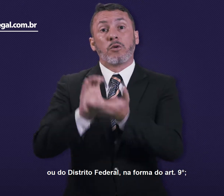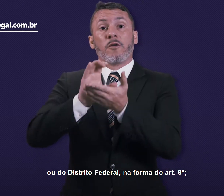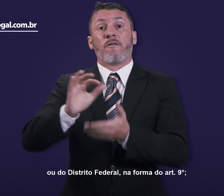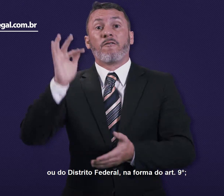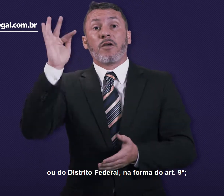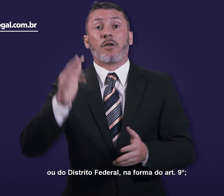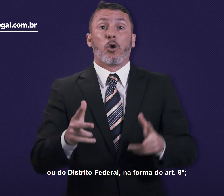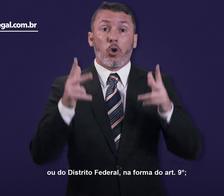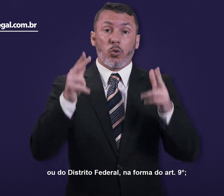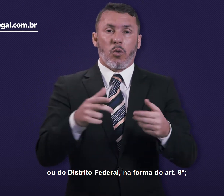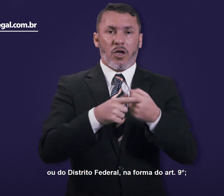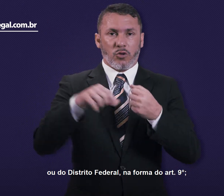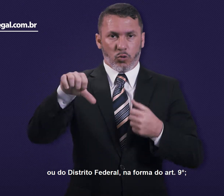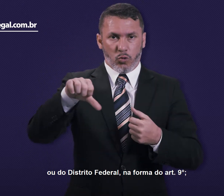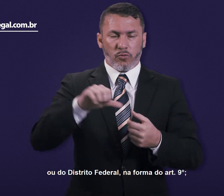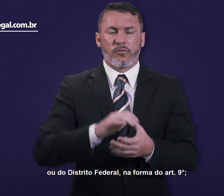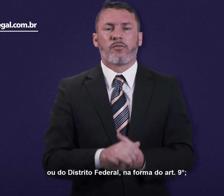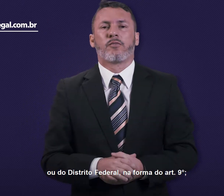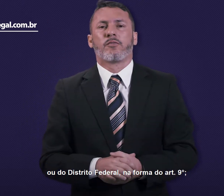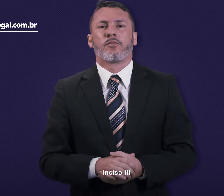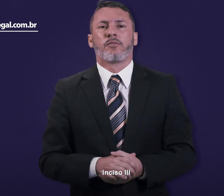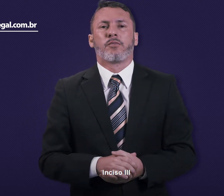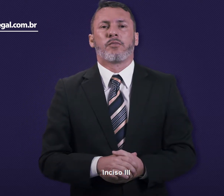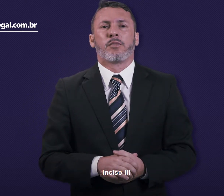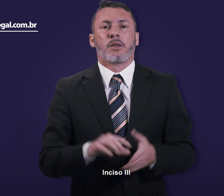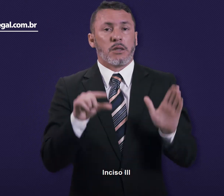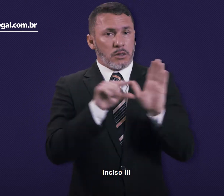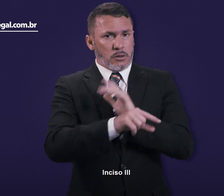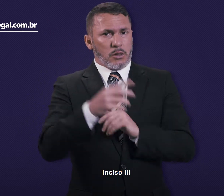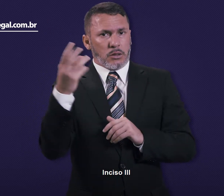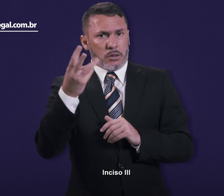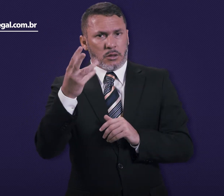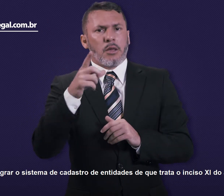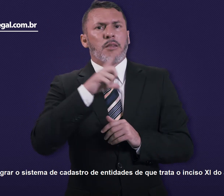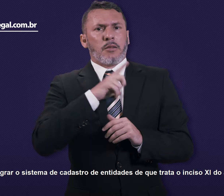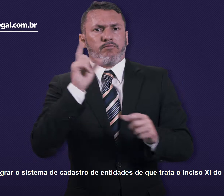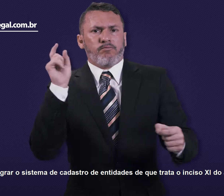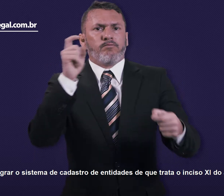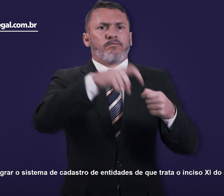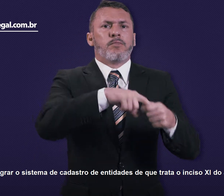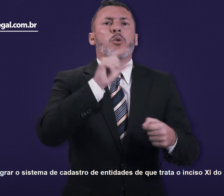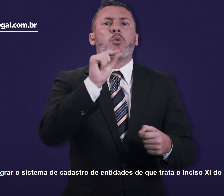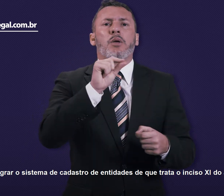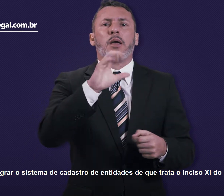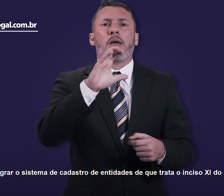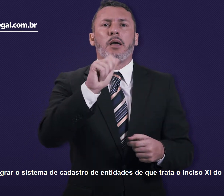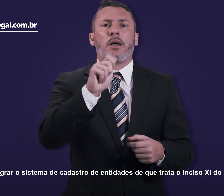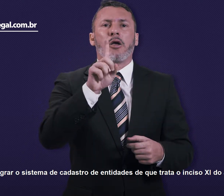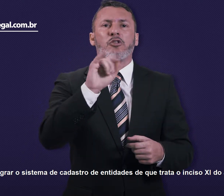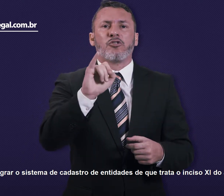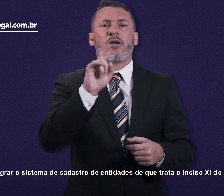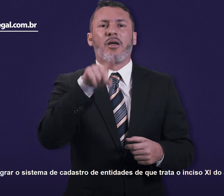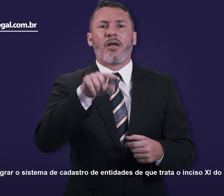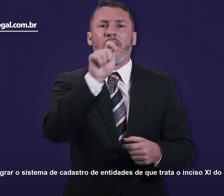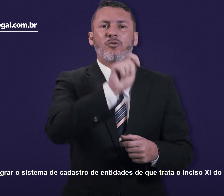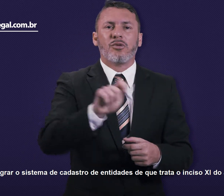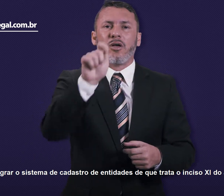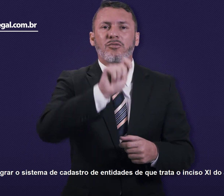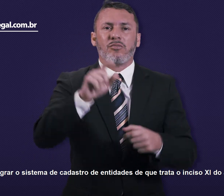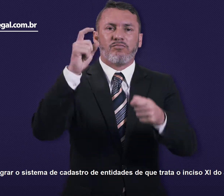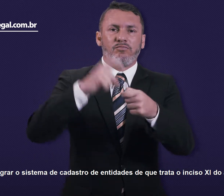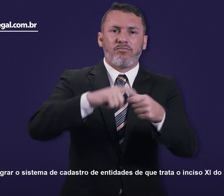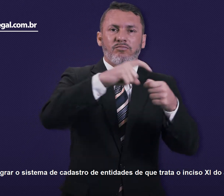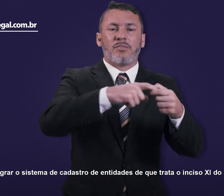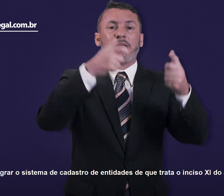Distrito Federal na forma do artigo 9º. Inciso 3. Integrar o sistema de cadastro de entidades